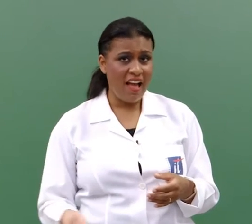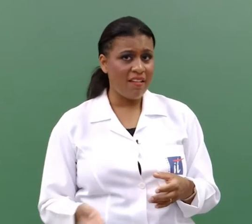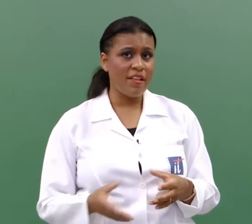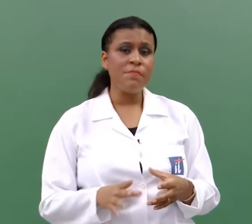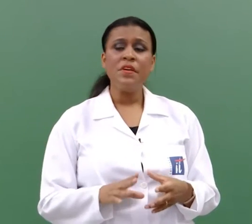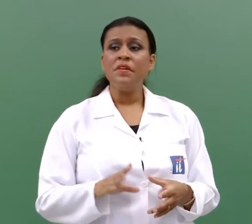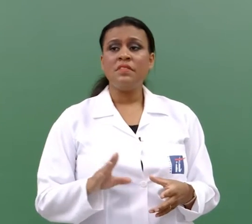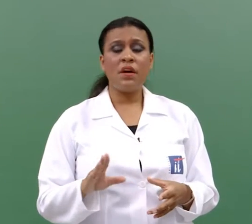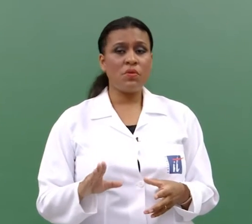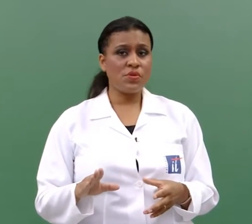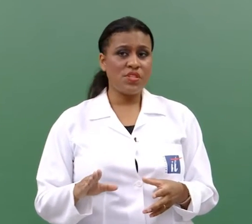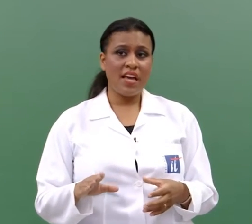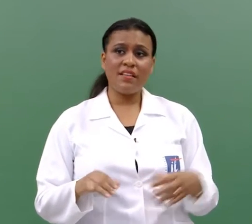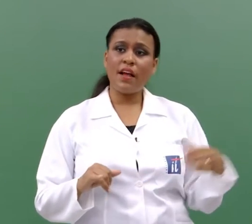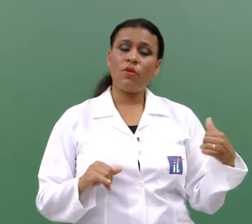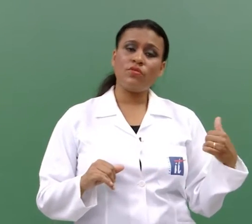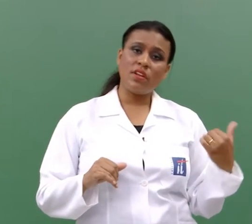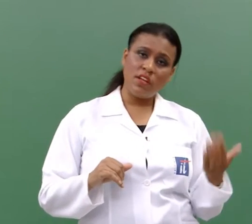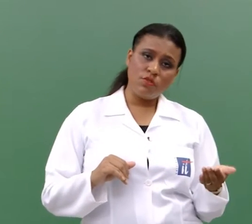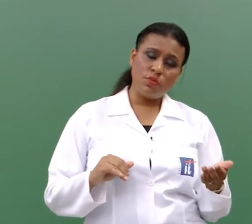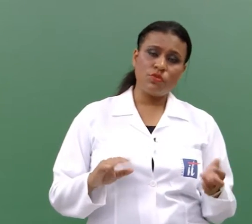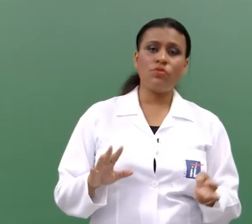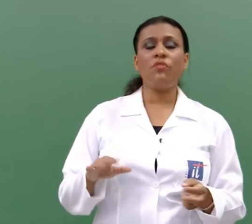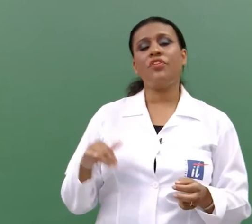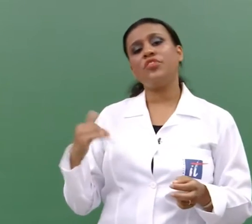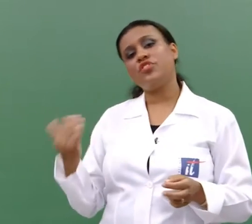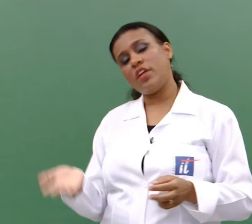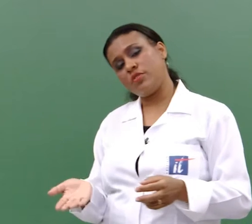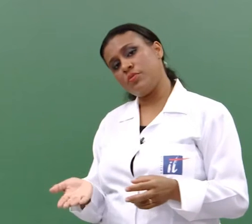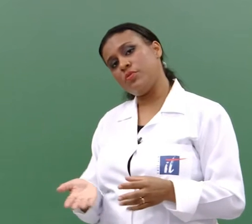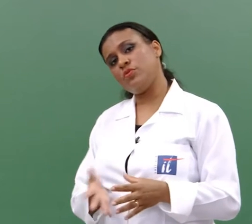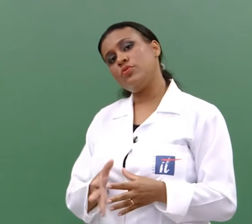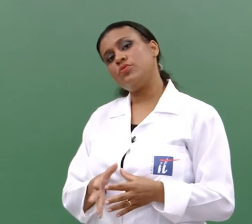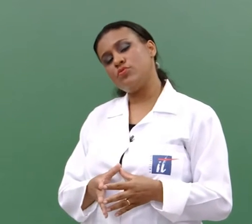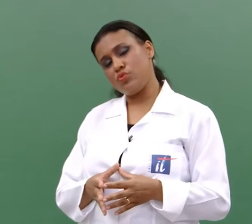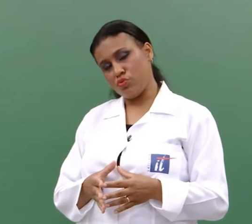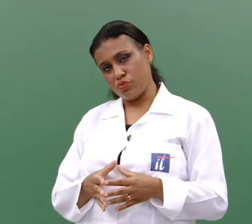nada, não conseguem dar conta nem do mundo do ouvinte, nem do mundo do surdo.